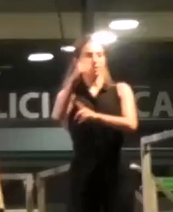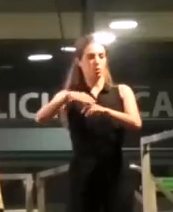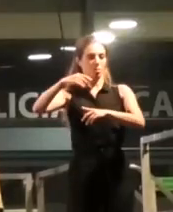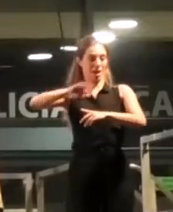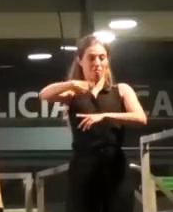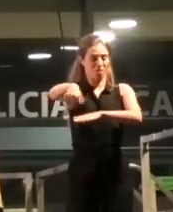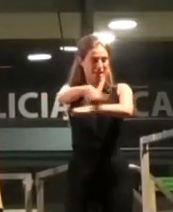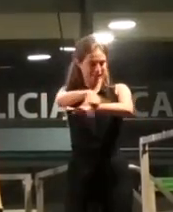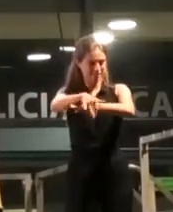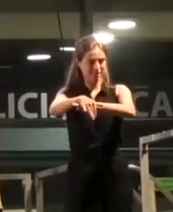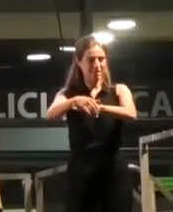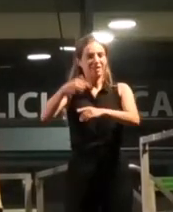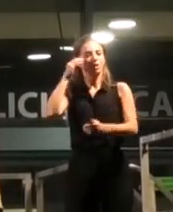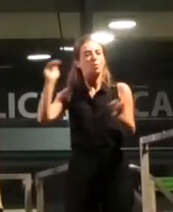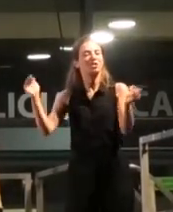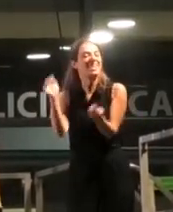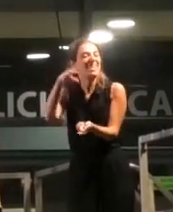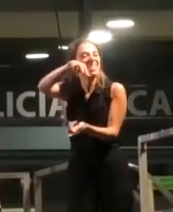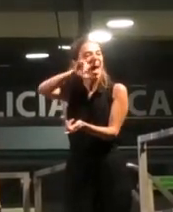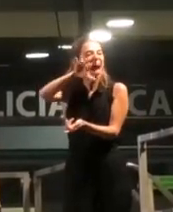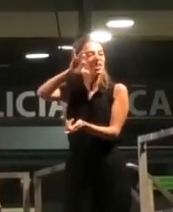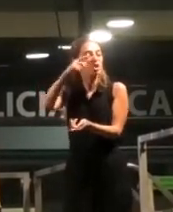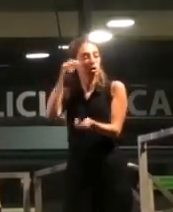ritme. Som els Llanyos de Cambrils!